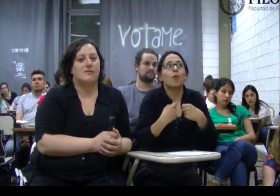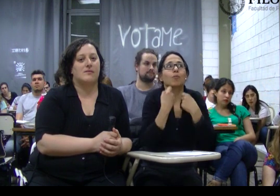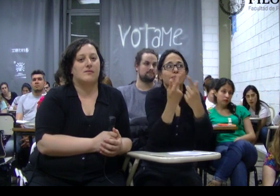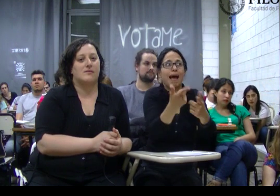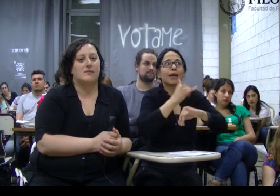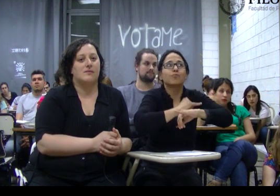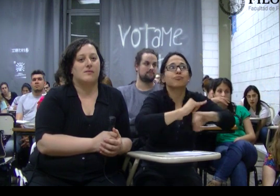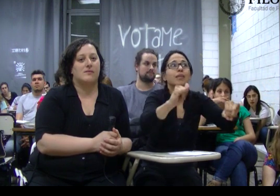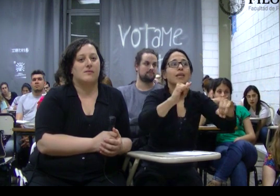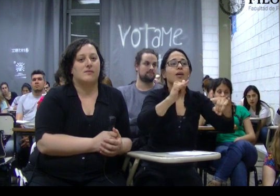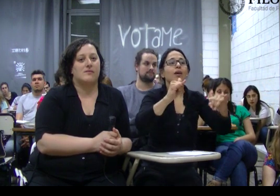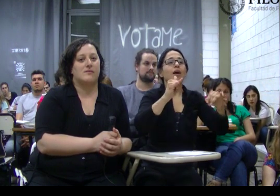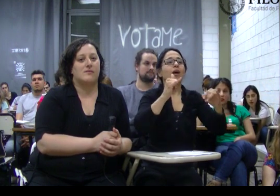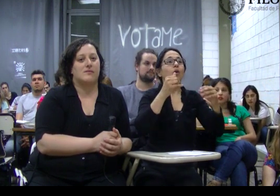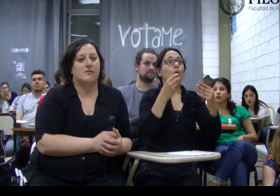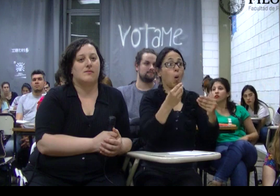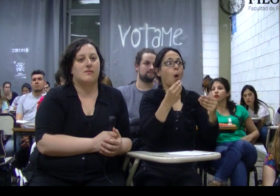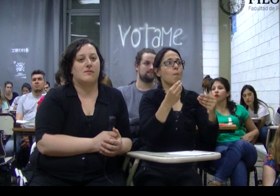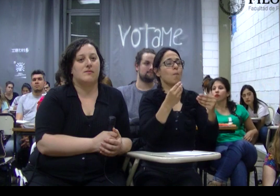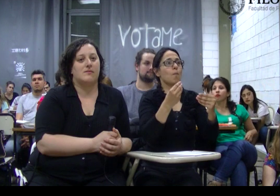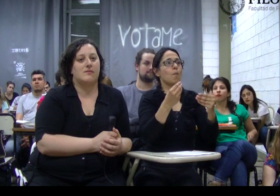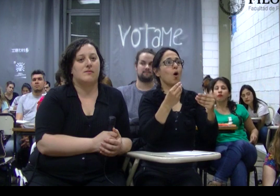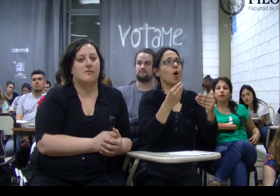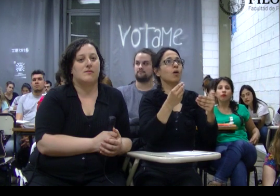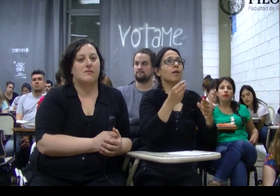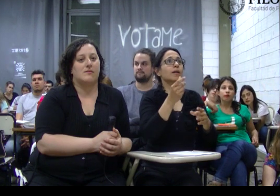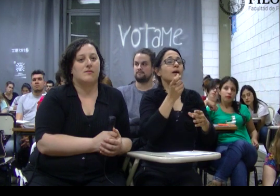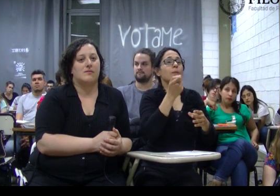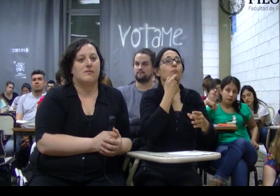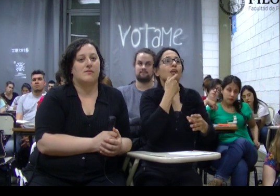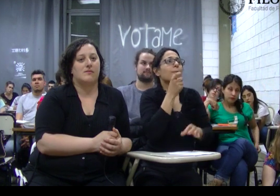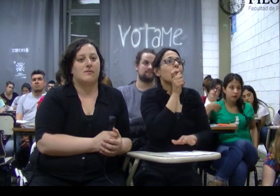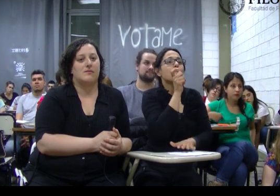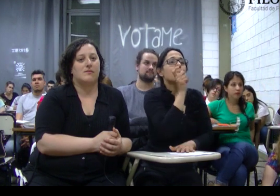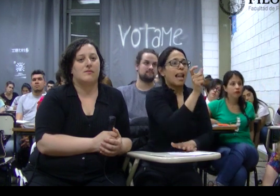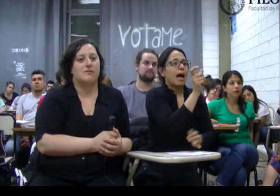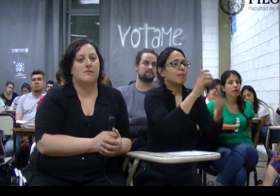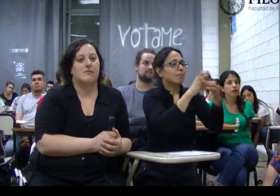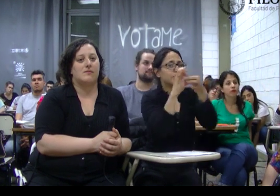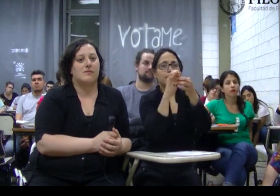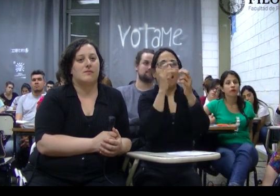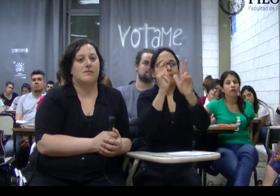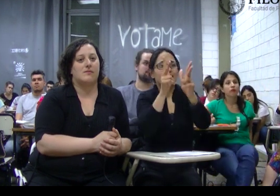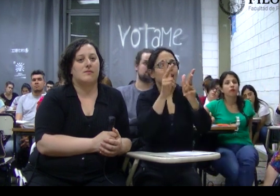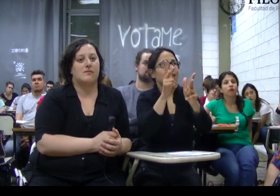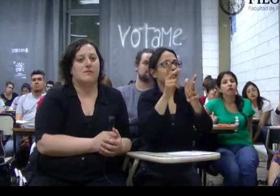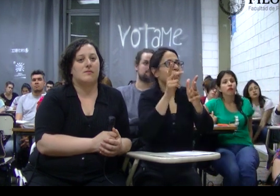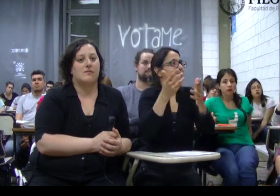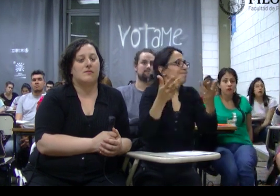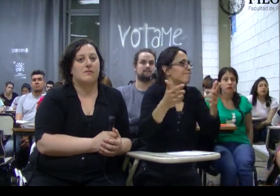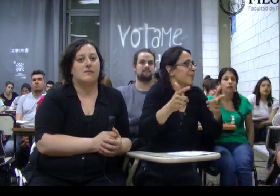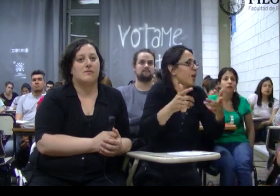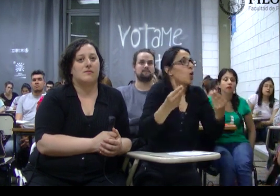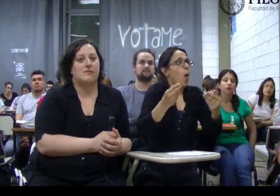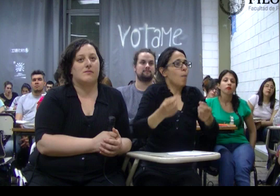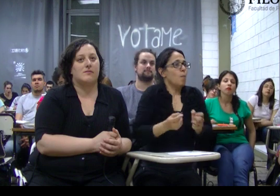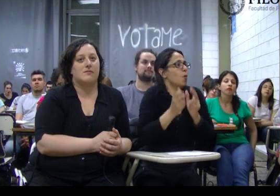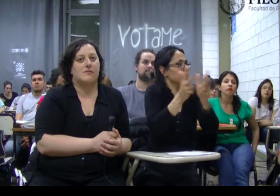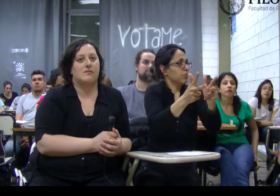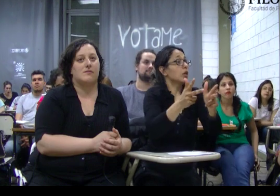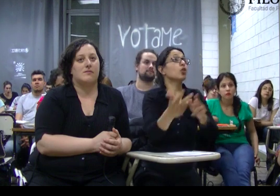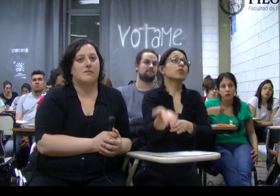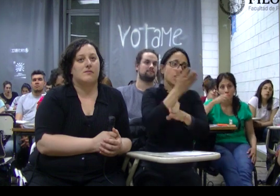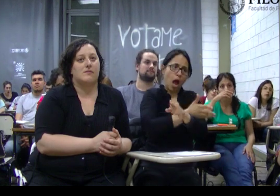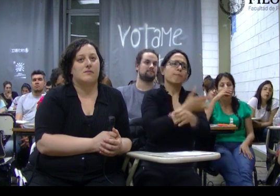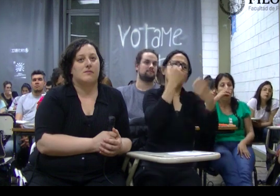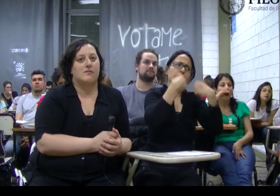veces sin tener una palabra, una seña específica para eso que queremos decir. Entonces se hacen prácticas